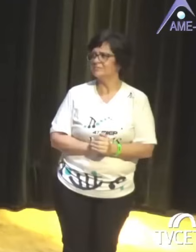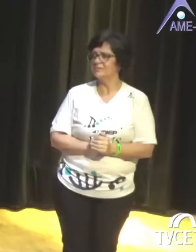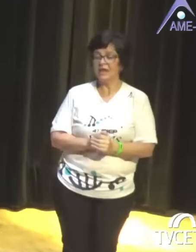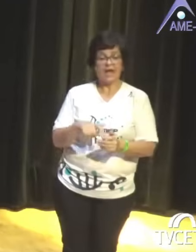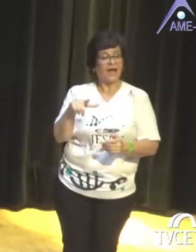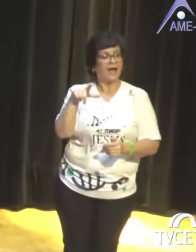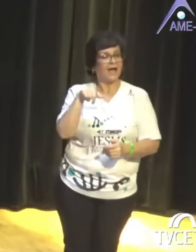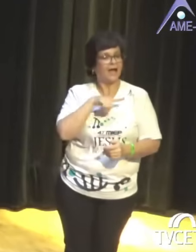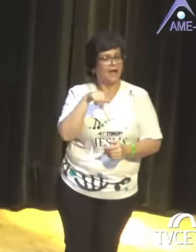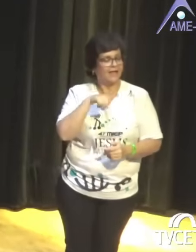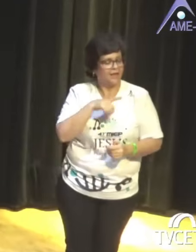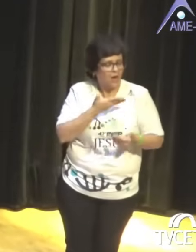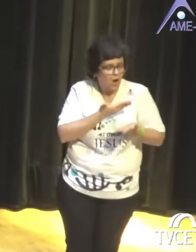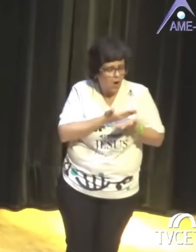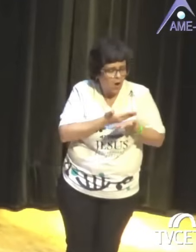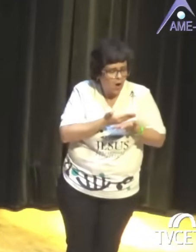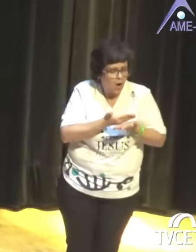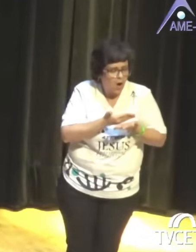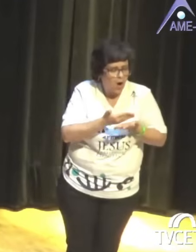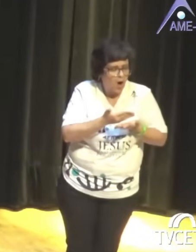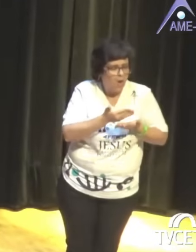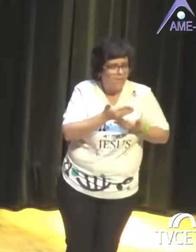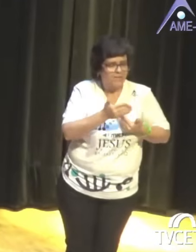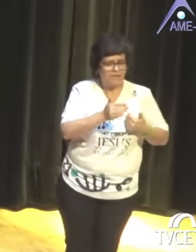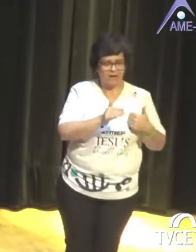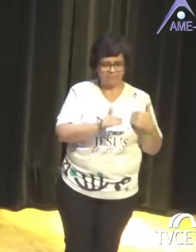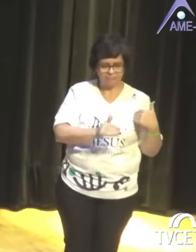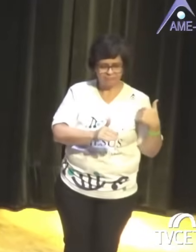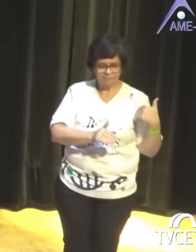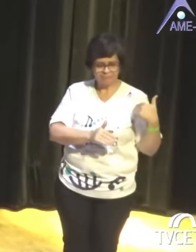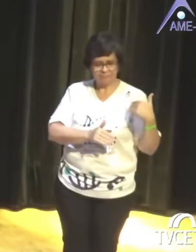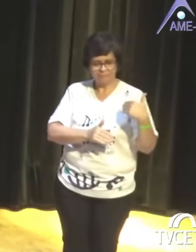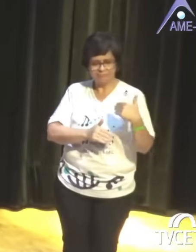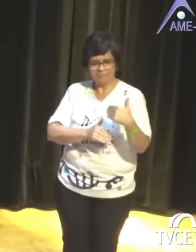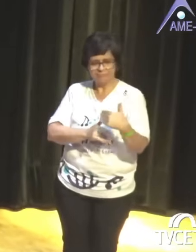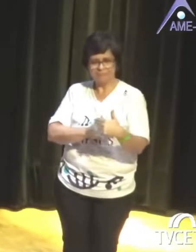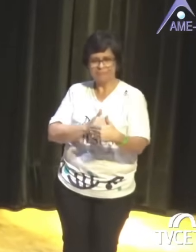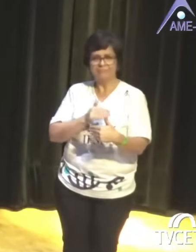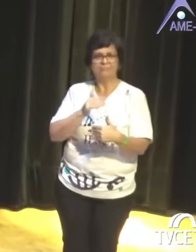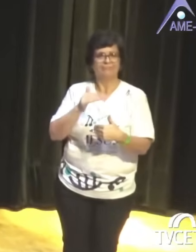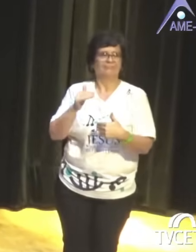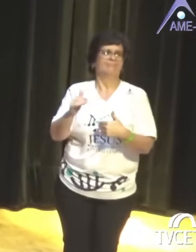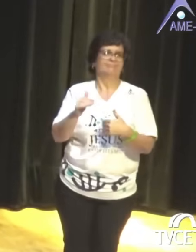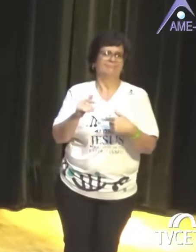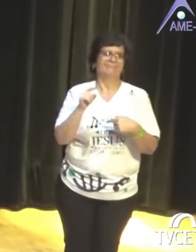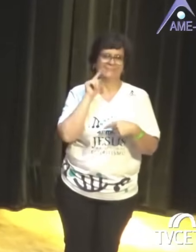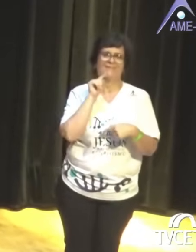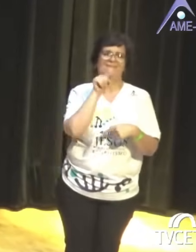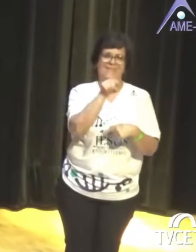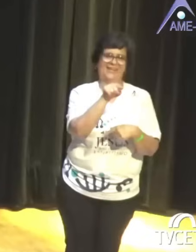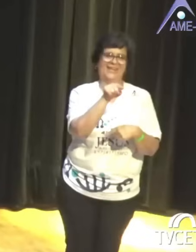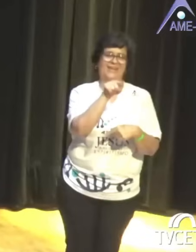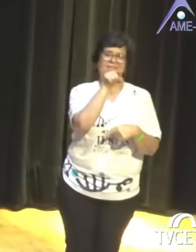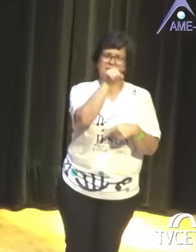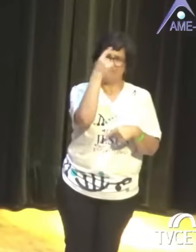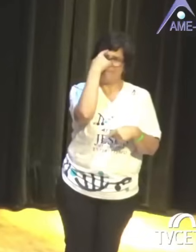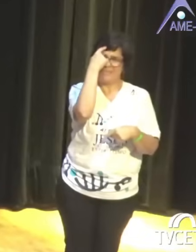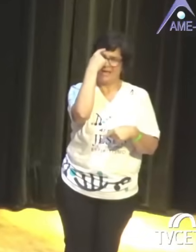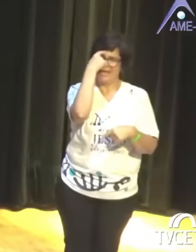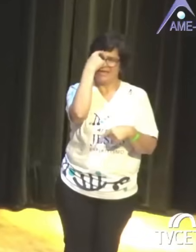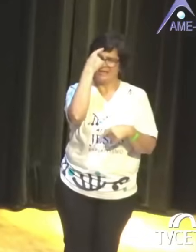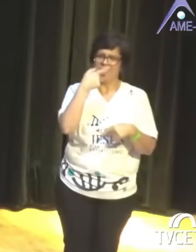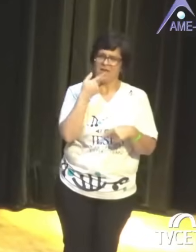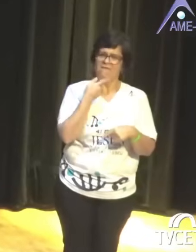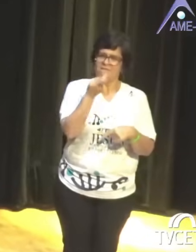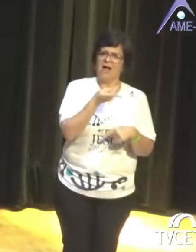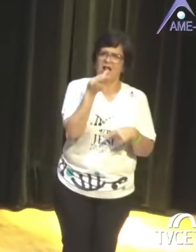E aí você vai começar a construir agora deixa eu te dizer uma coisa se você tá associando isso